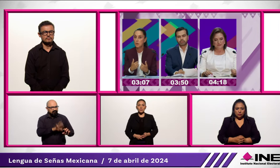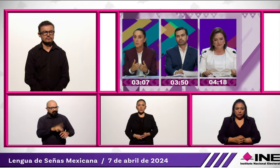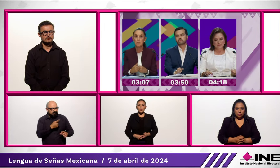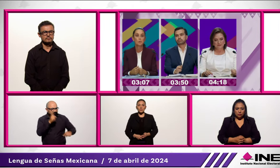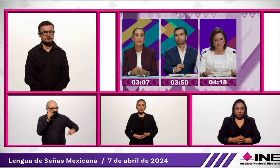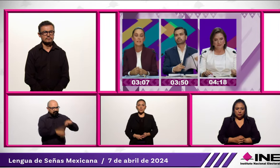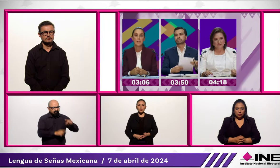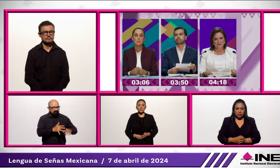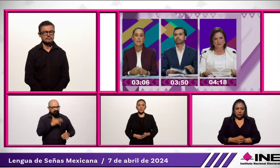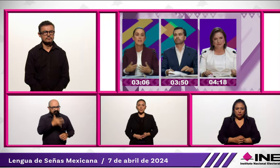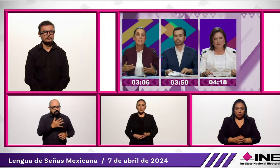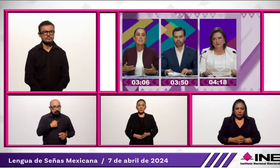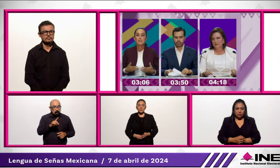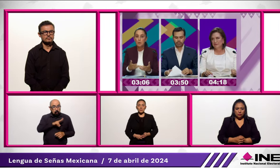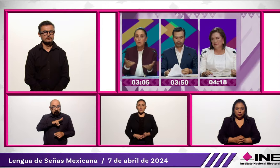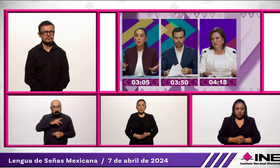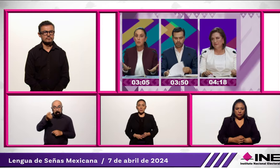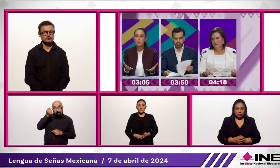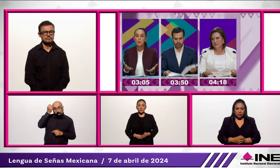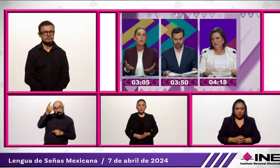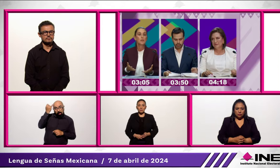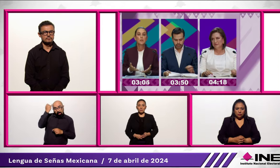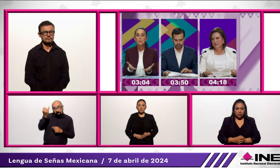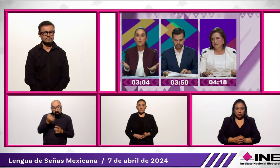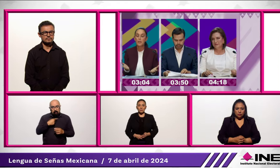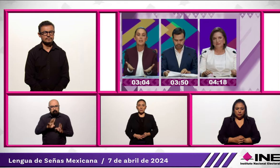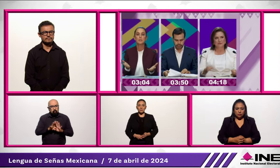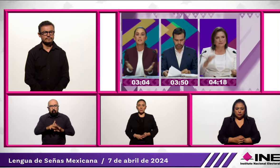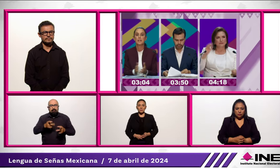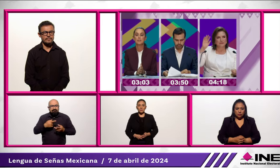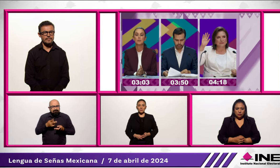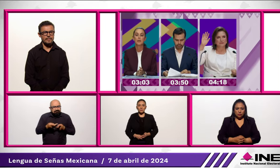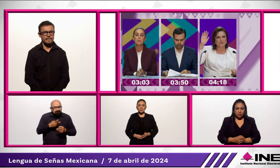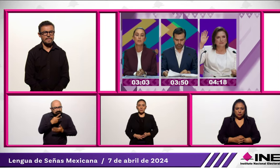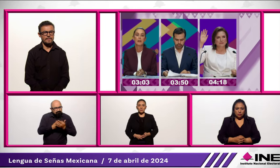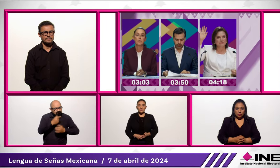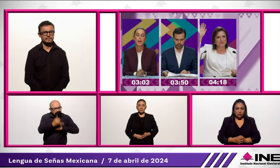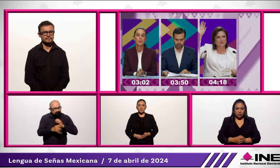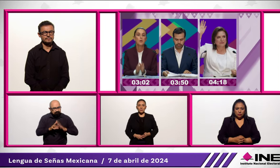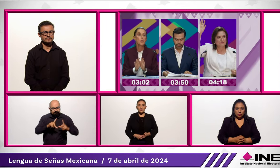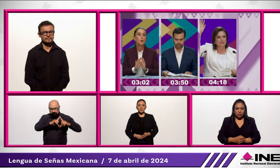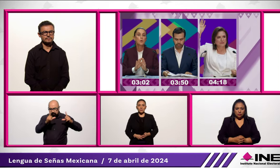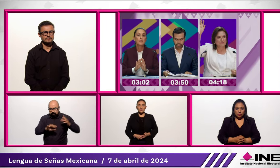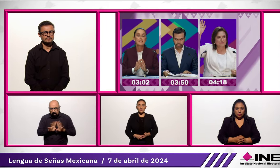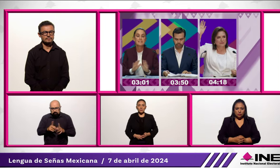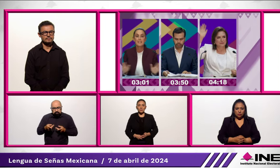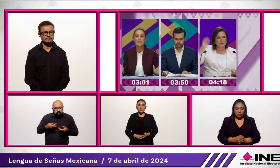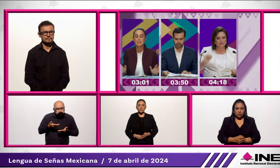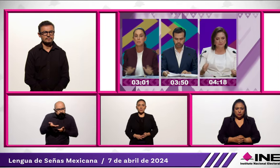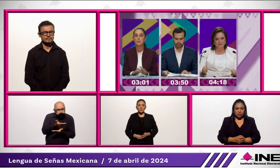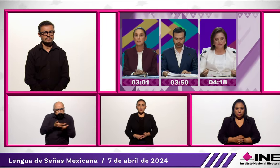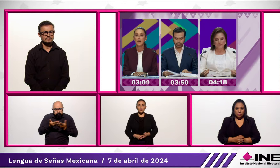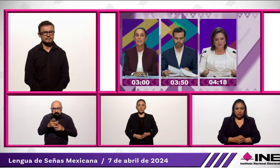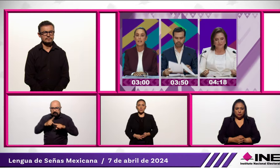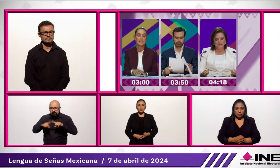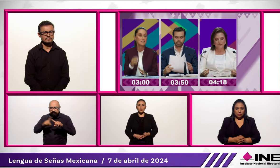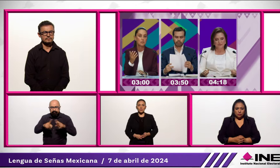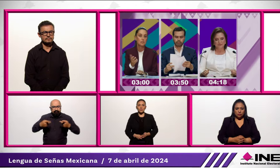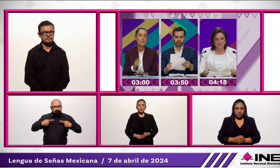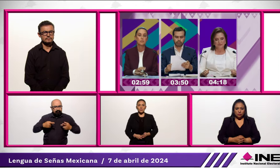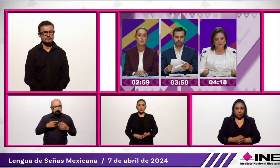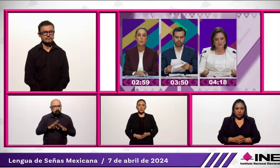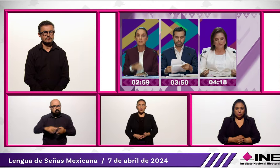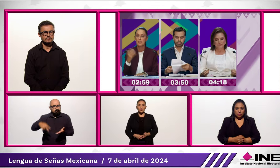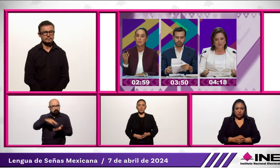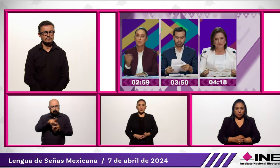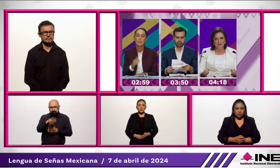es solo una idea mía, sino producto de un proyecto de nación que hemos elaborado con distintas personalidades que